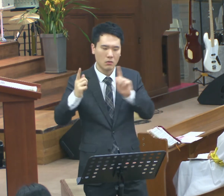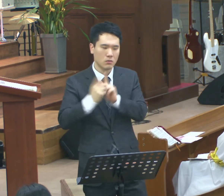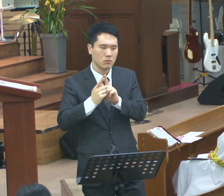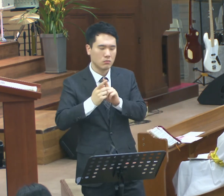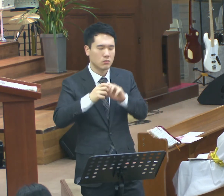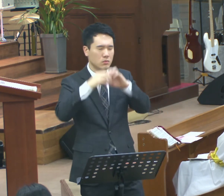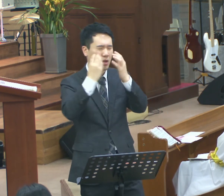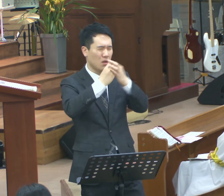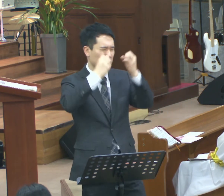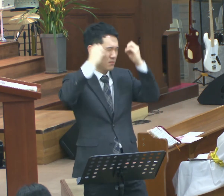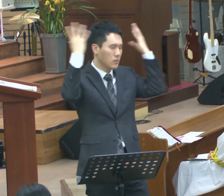깨닫지를 못해요.